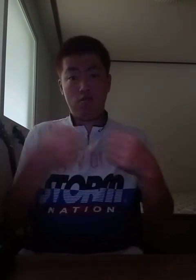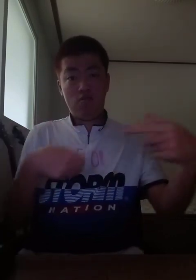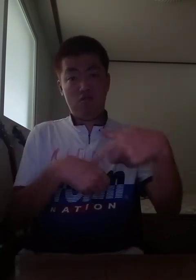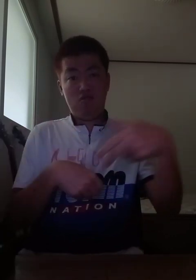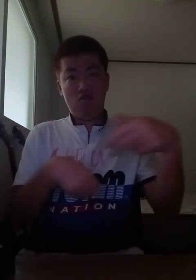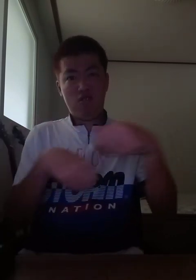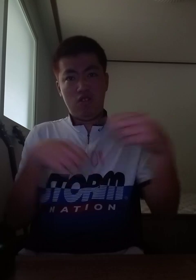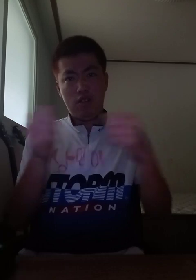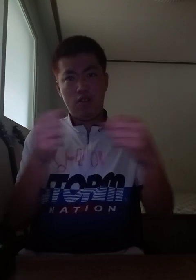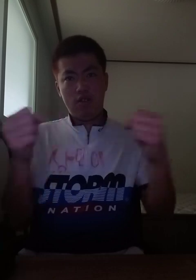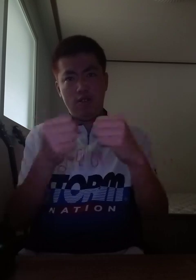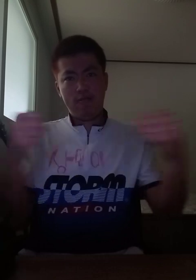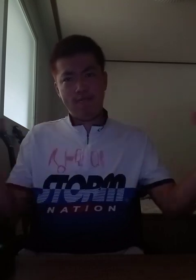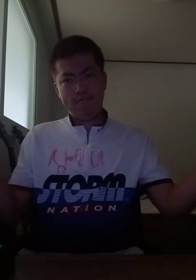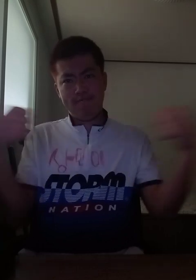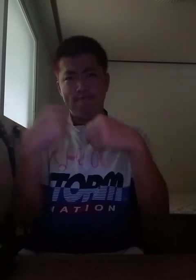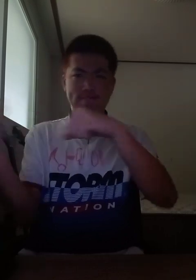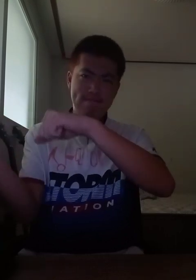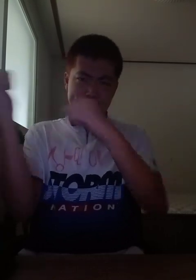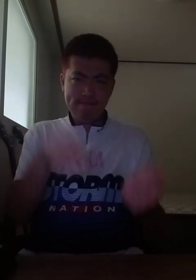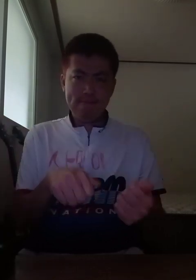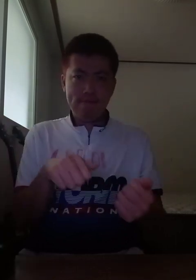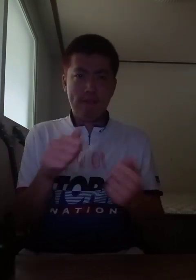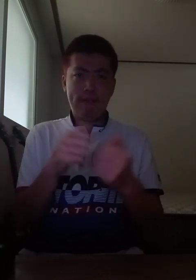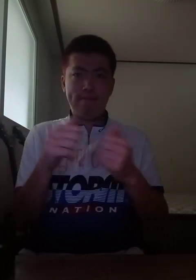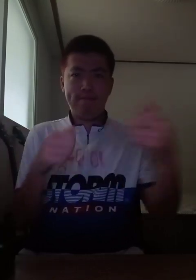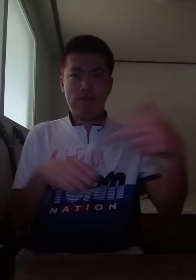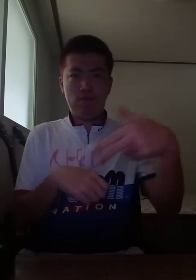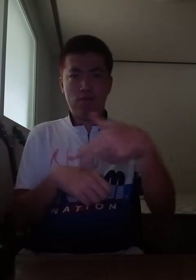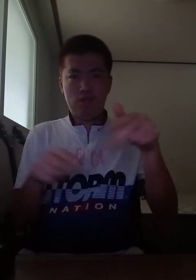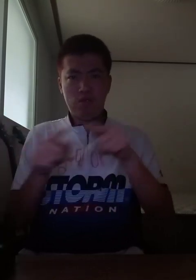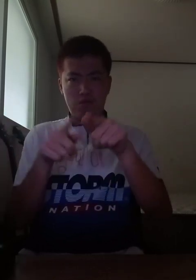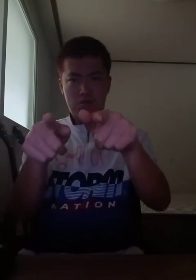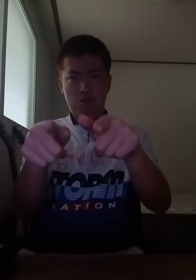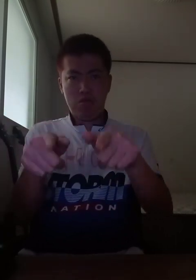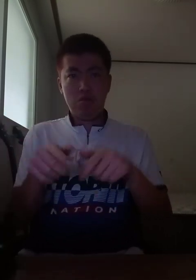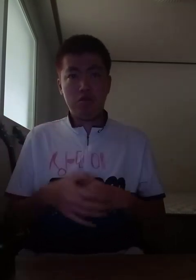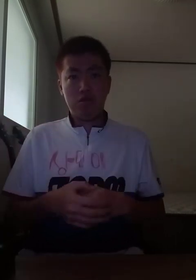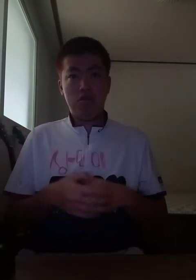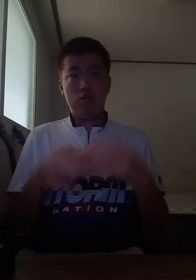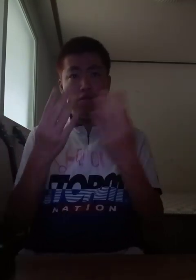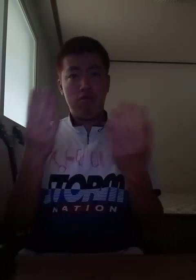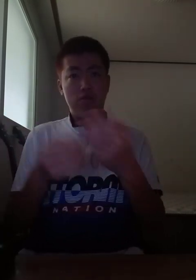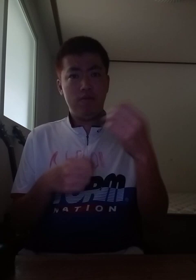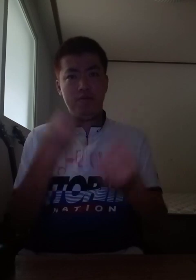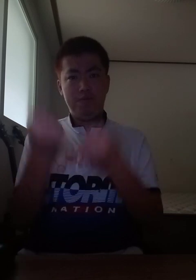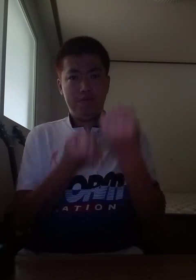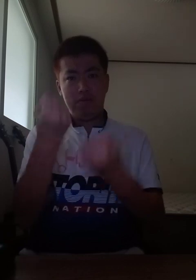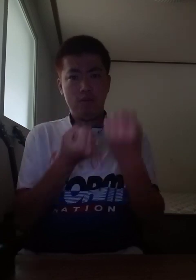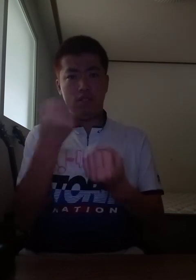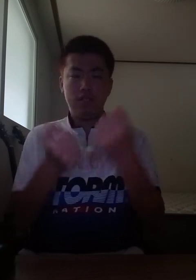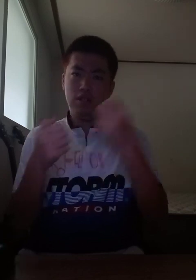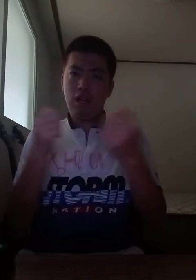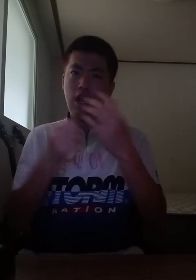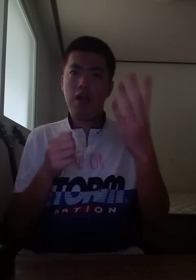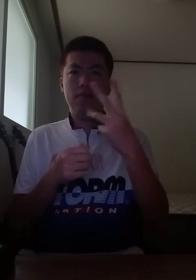달리던 자전거가 순식간에 넘어지고 그 위로 버스가 지나갑니다. 올 9월까지 발생한 자전거 사고는 14,400여